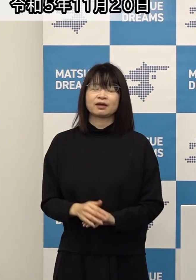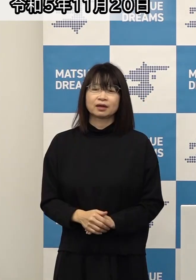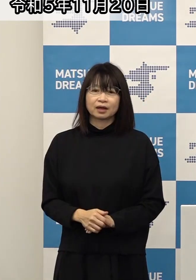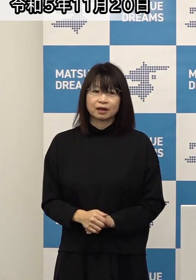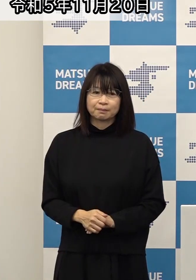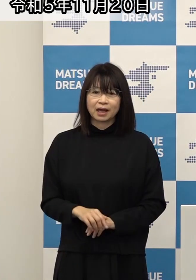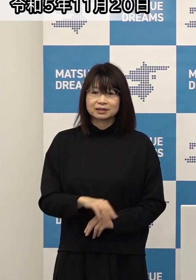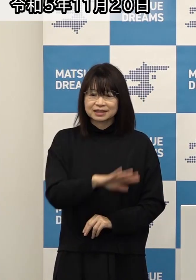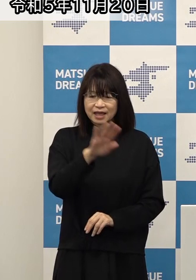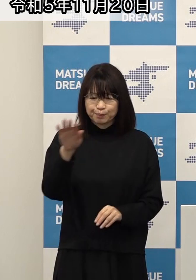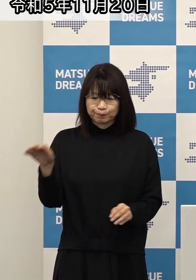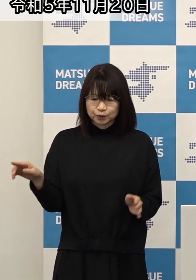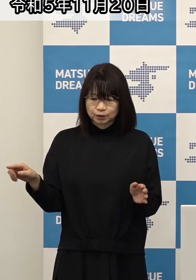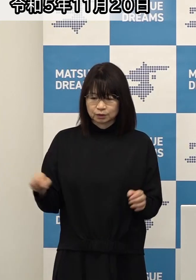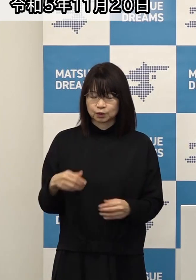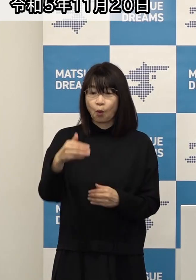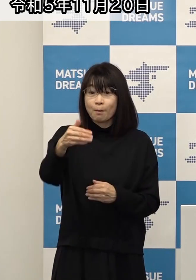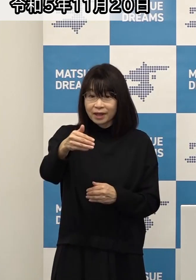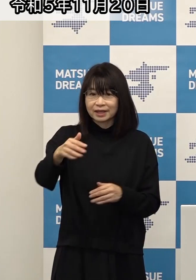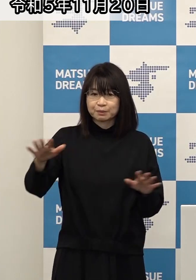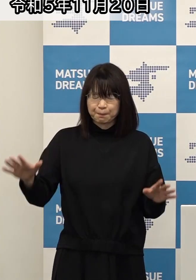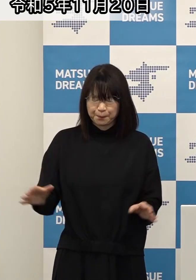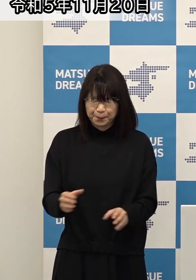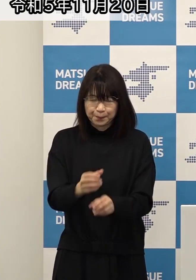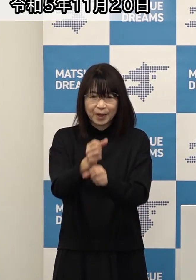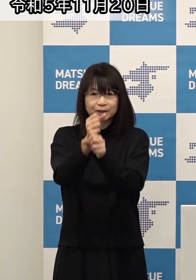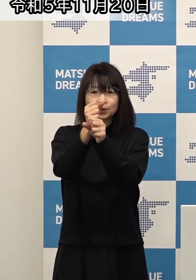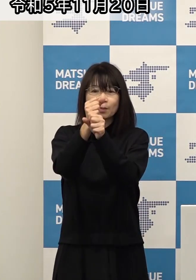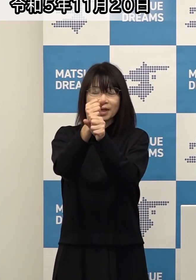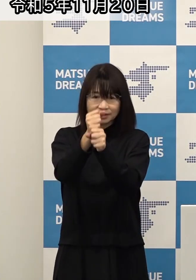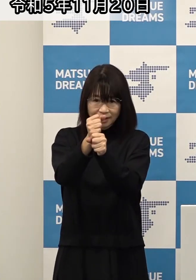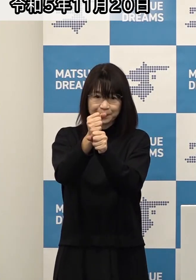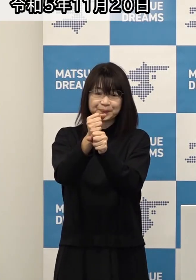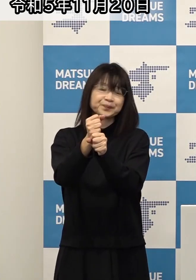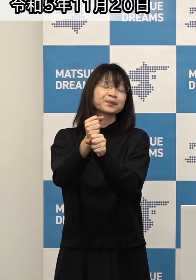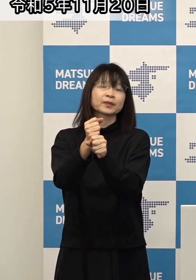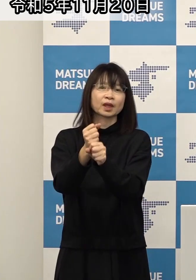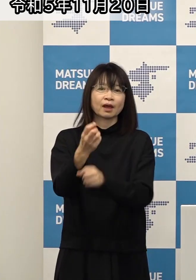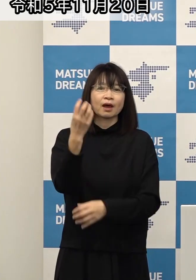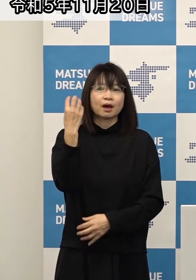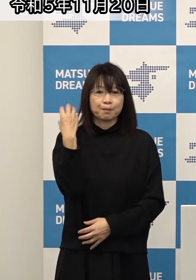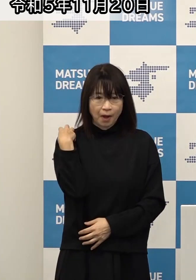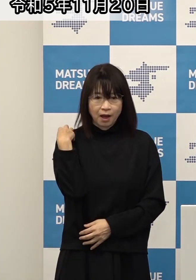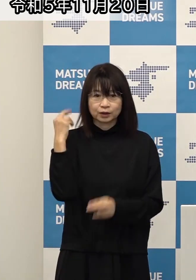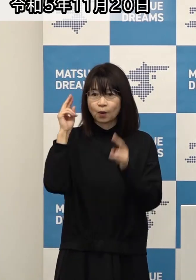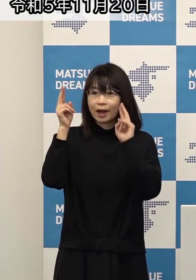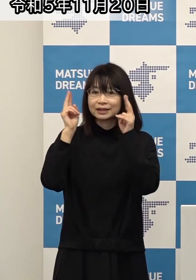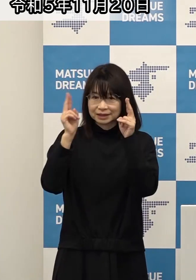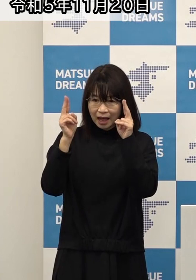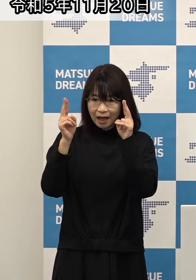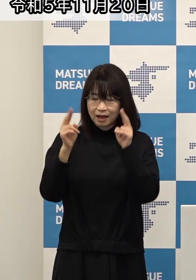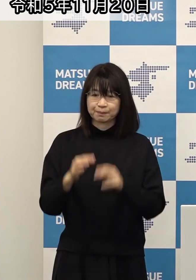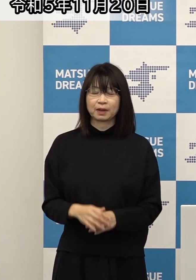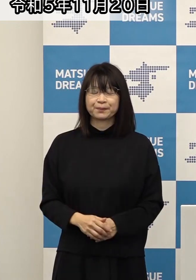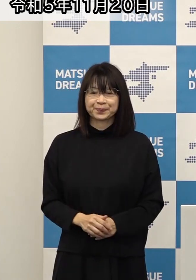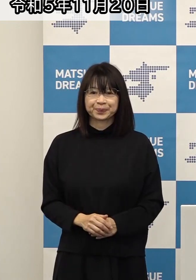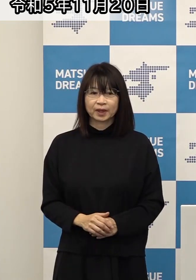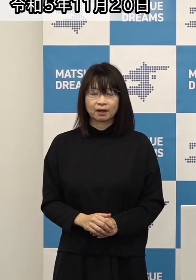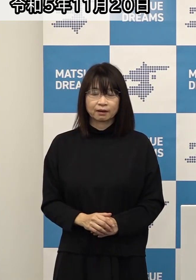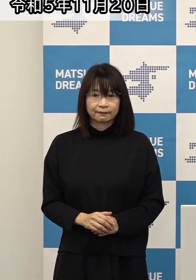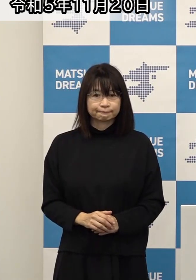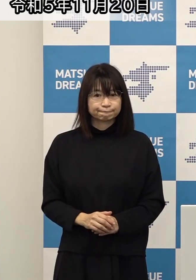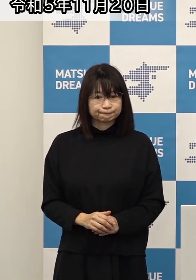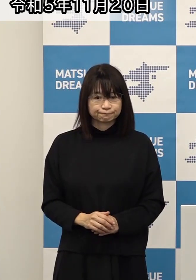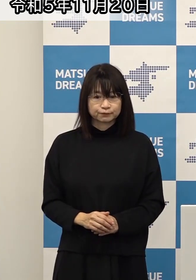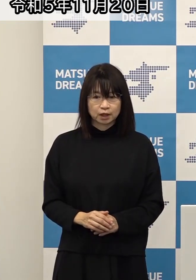括して請け負っていただくような、これ一単体事業者というよりはですね、コンソーシアムという言い方をよくしますけ